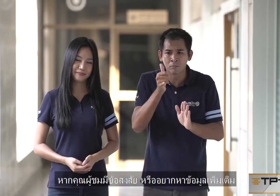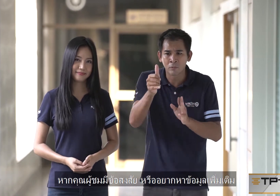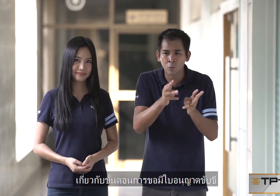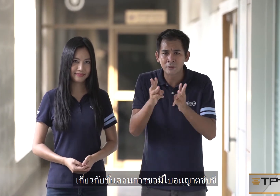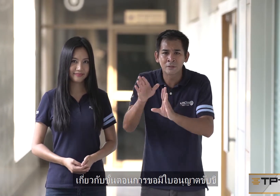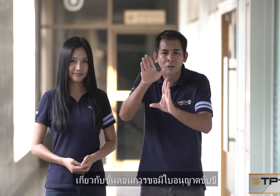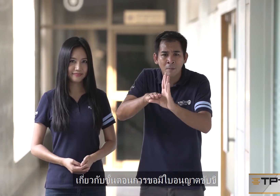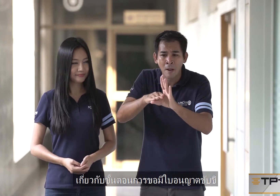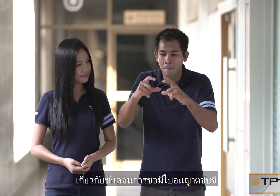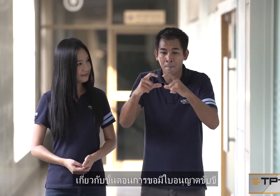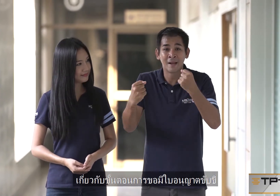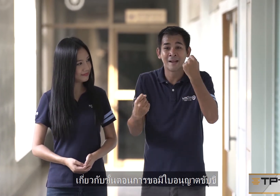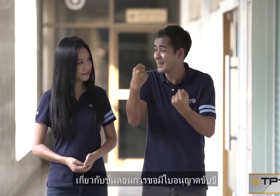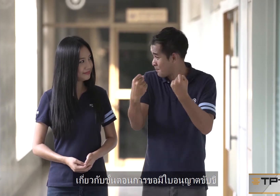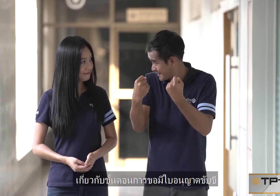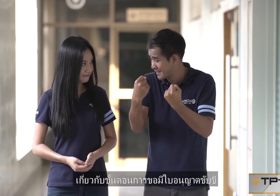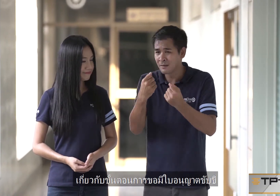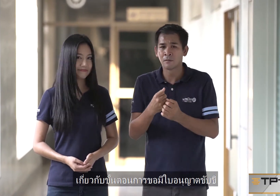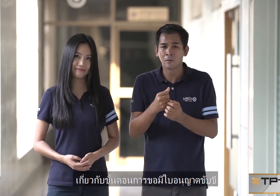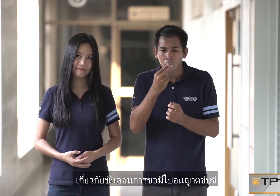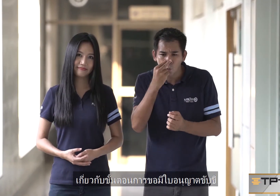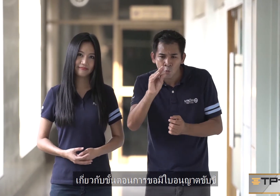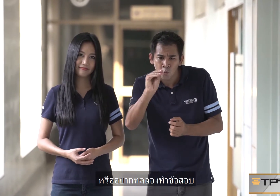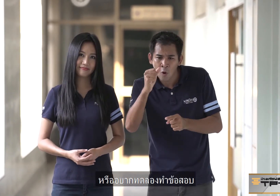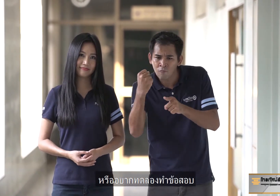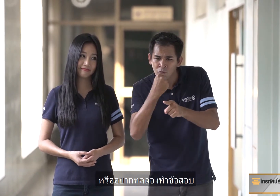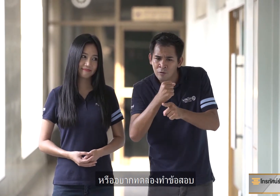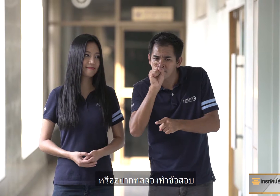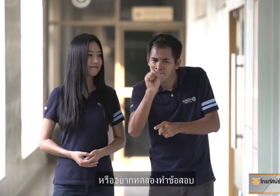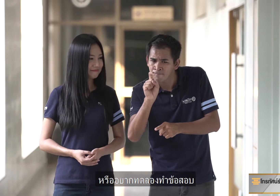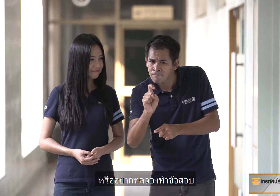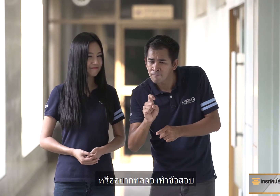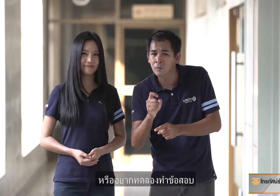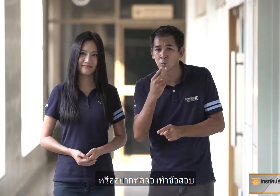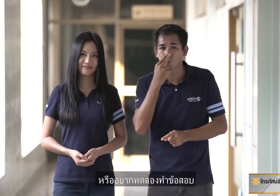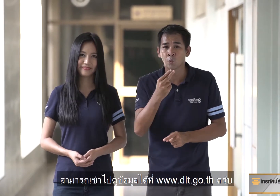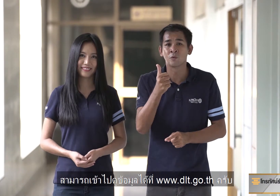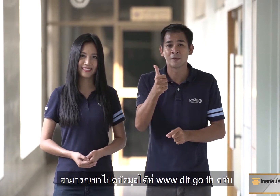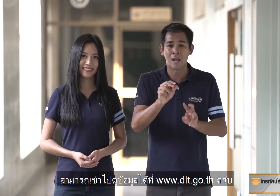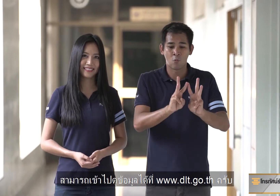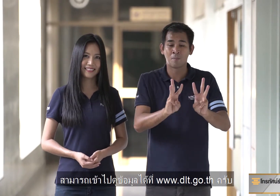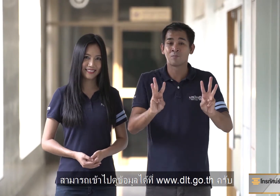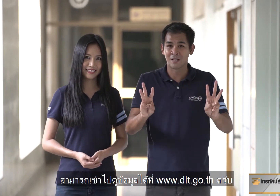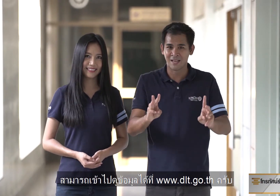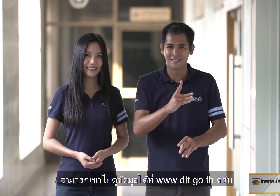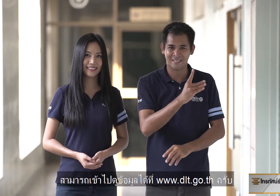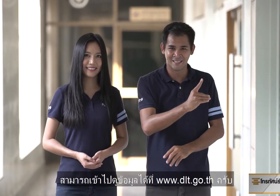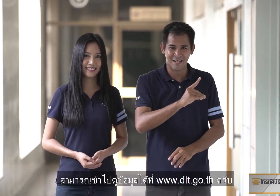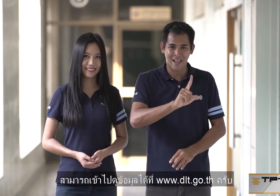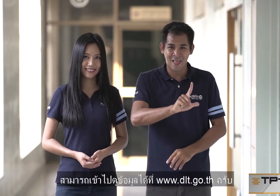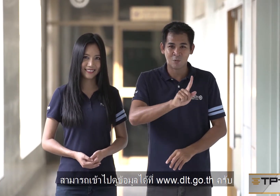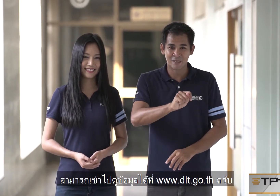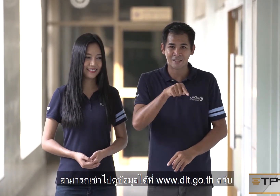ติมเกี่ยวกับขั้นตอนการขอมีใบอนุญาตขับขี่หรืออยากทดลองทำข้อสอบสามารถเข้าไปดูข้อมูลได้